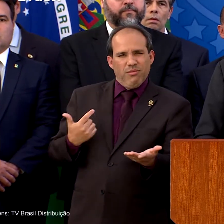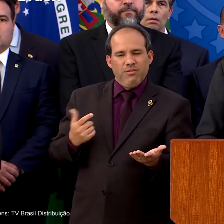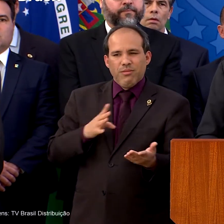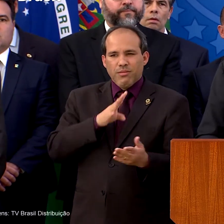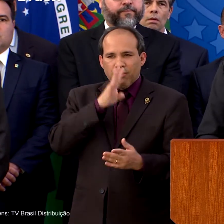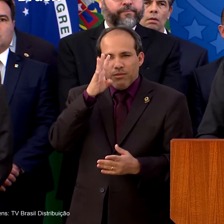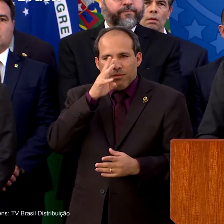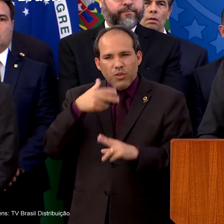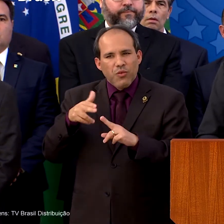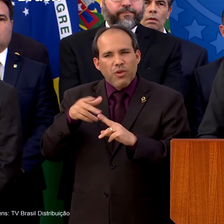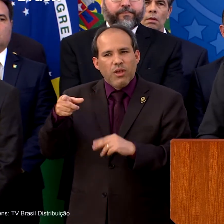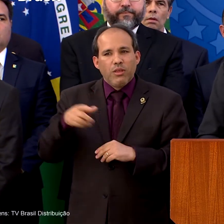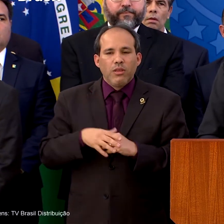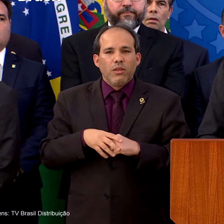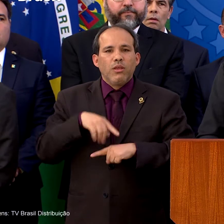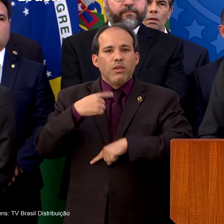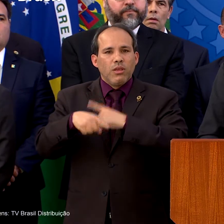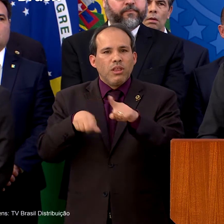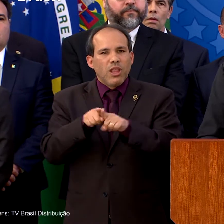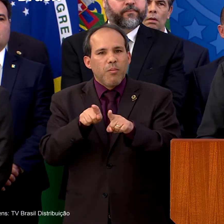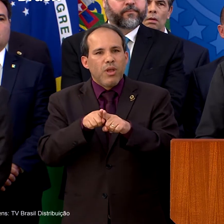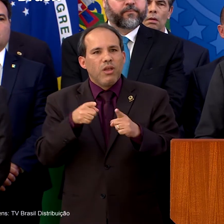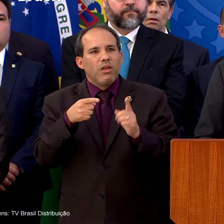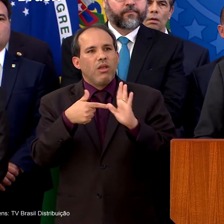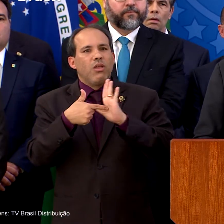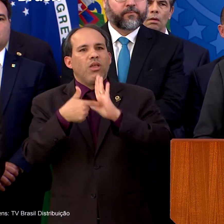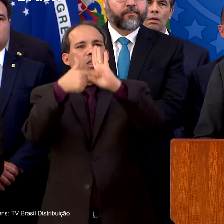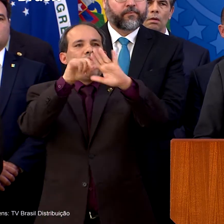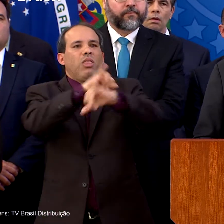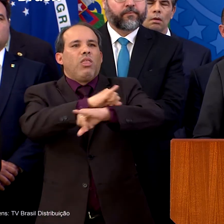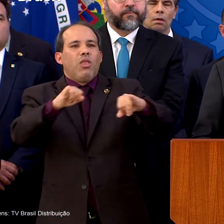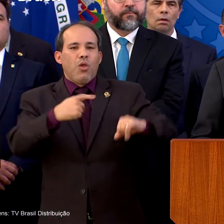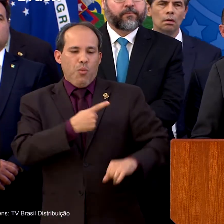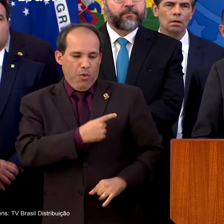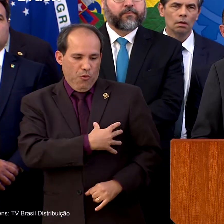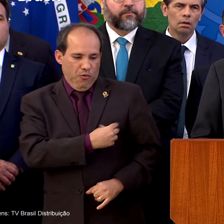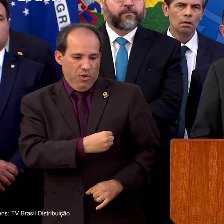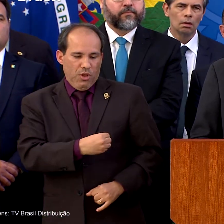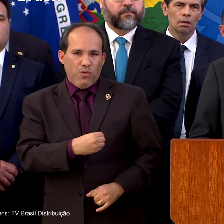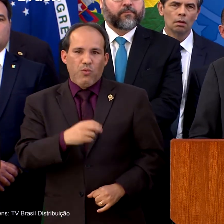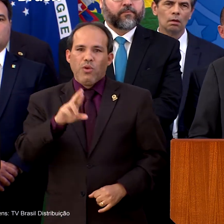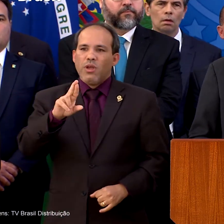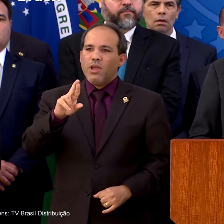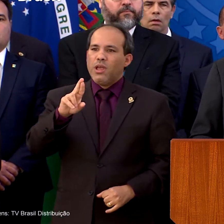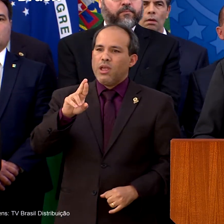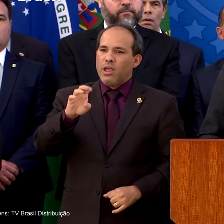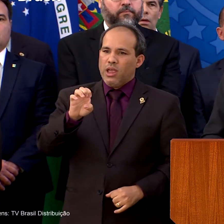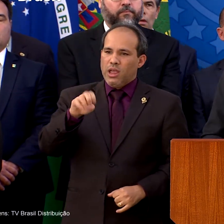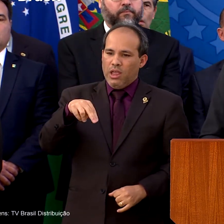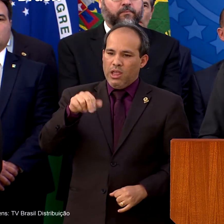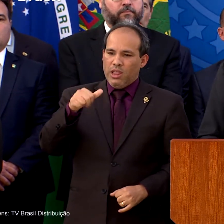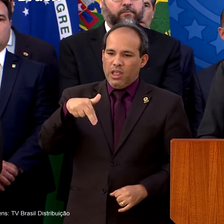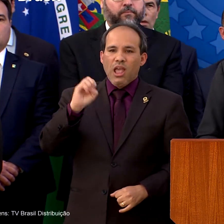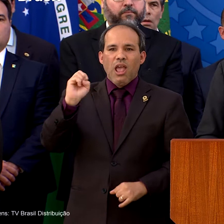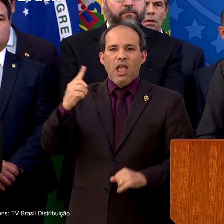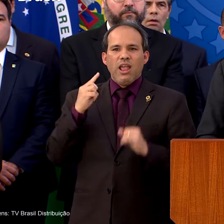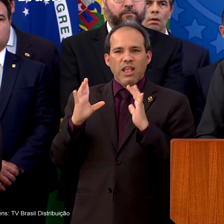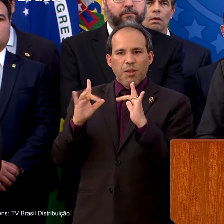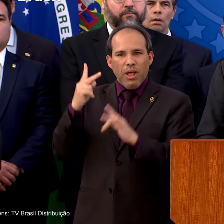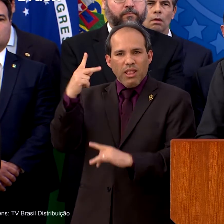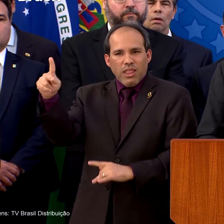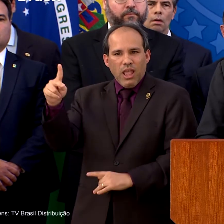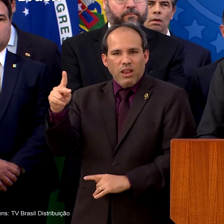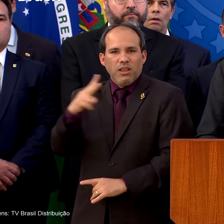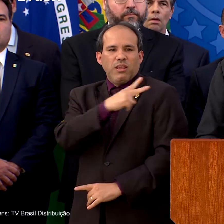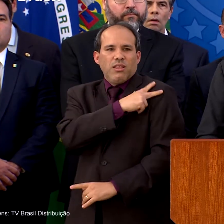e também apareceu que o meu filho 04 teria namorado a filha desse esse agentto